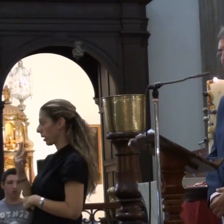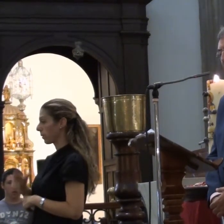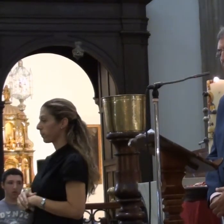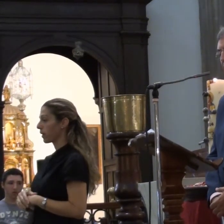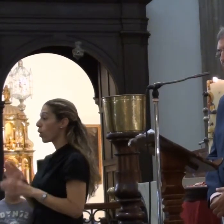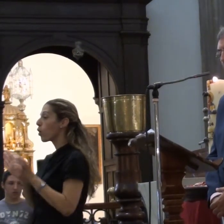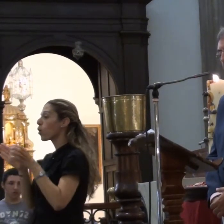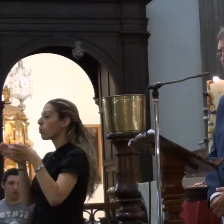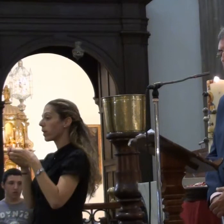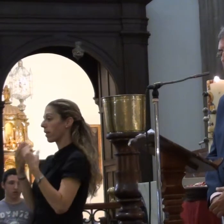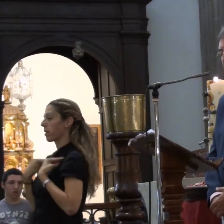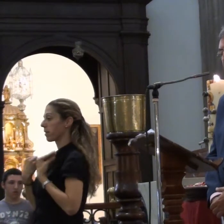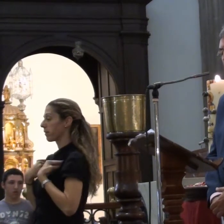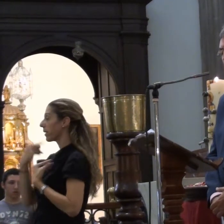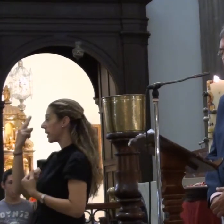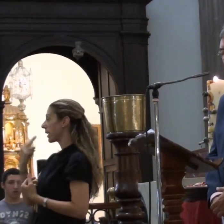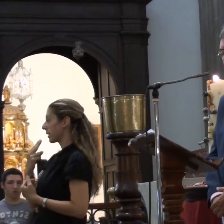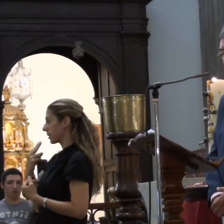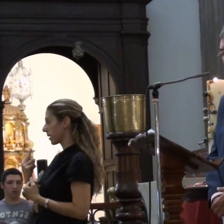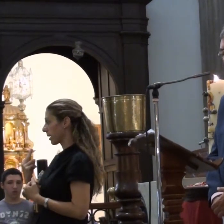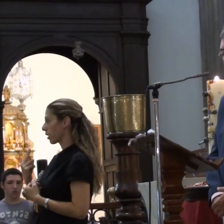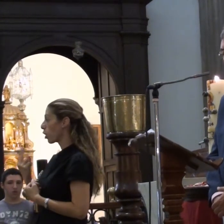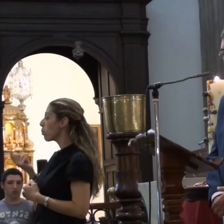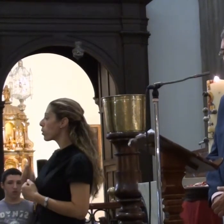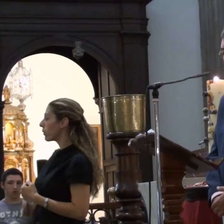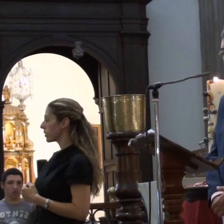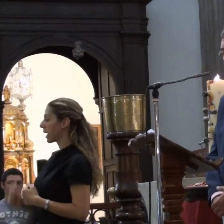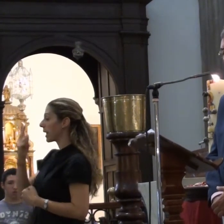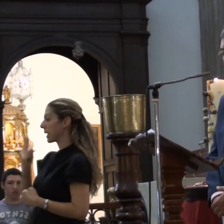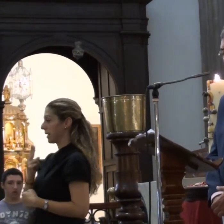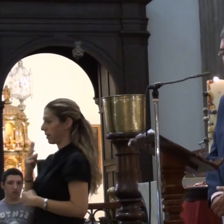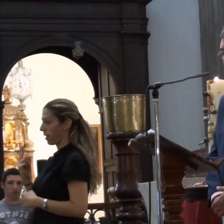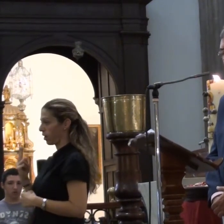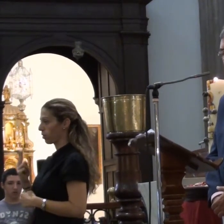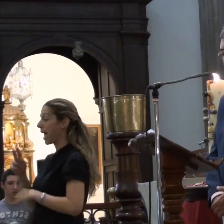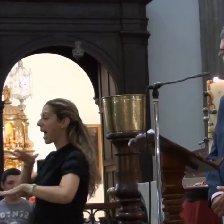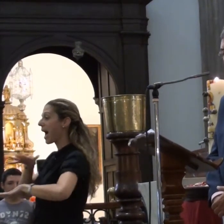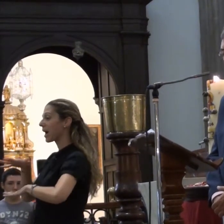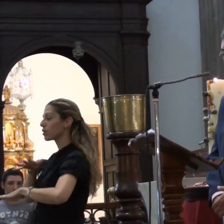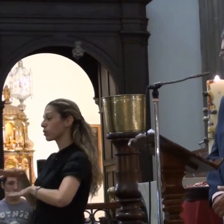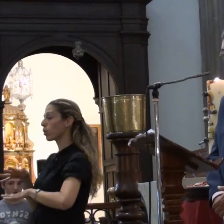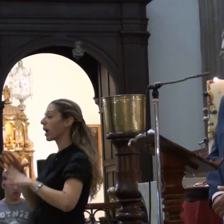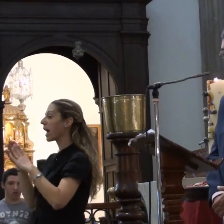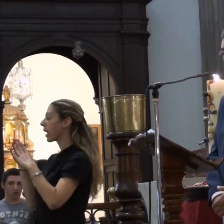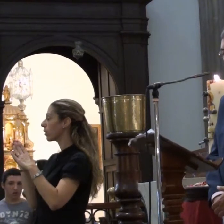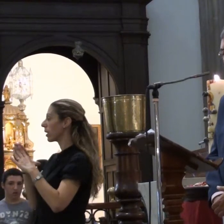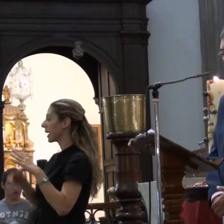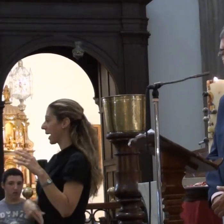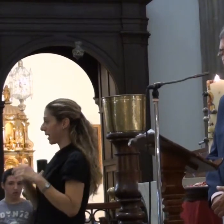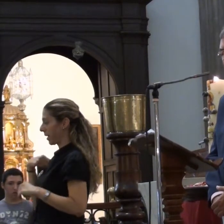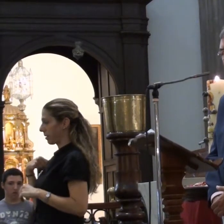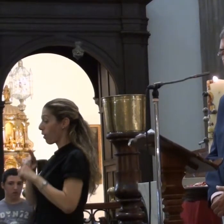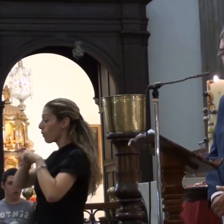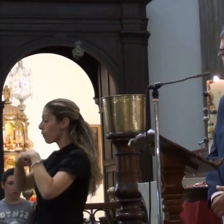de Vida Cristiana profesionales cristianos Acción Católica general familia